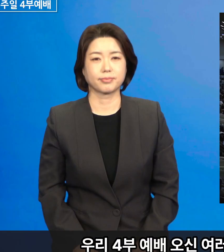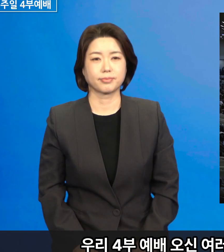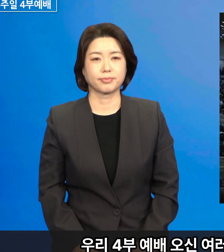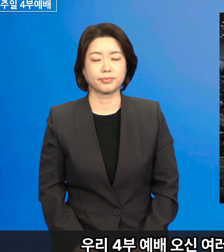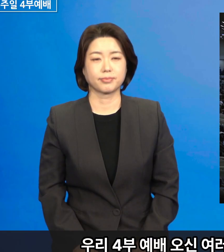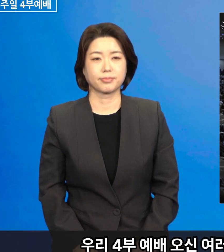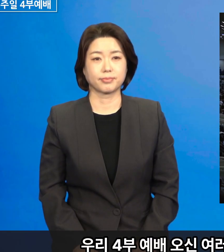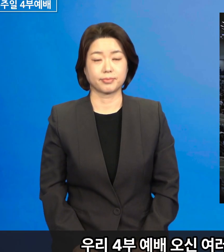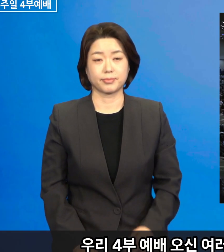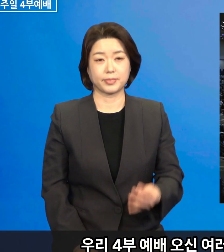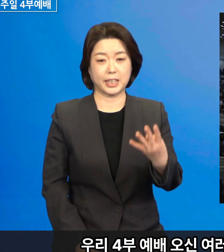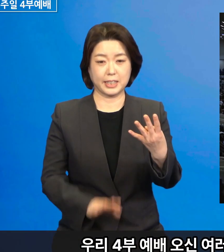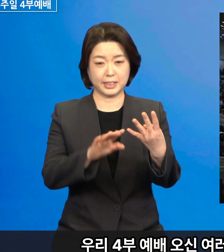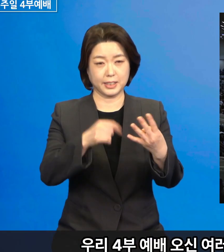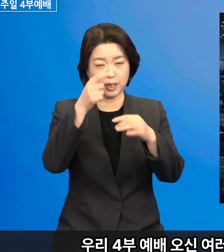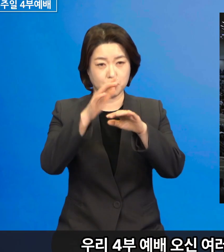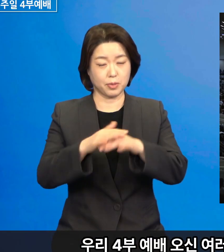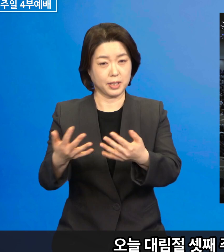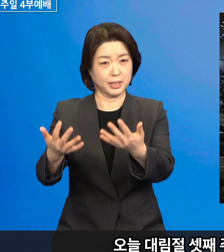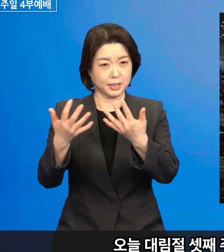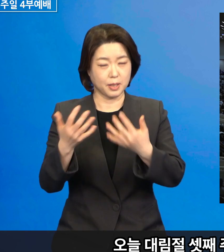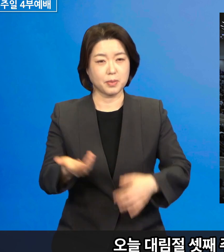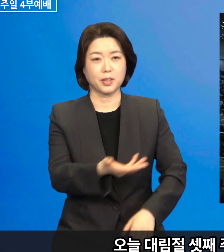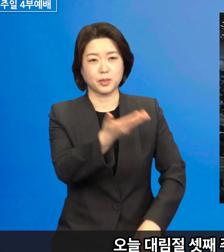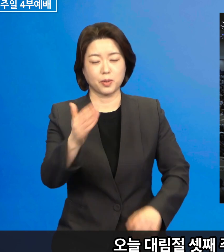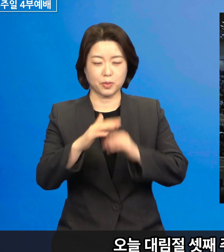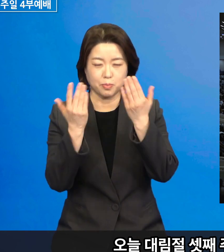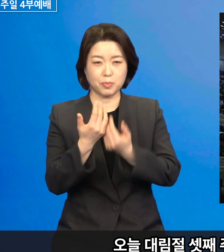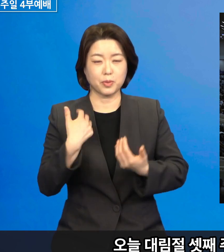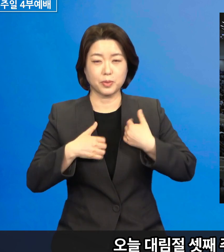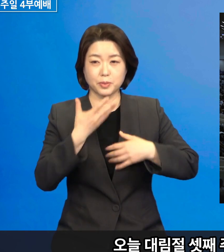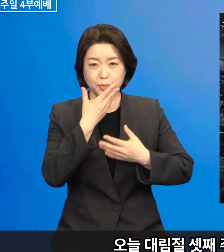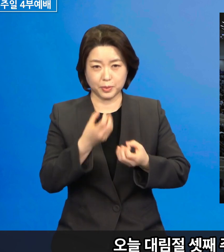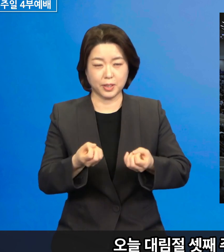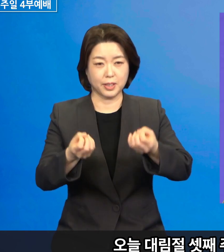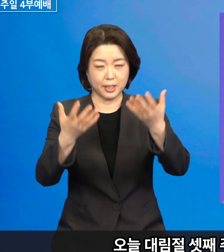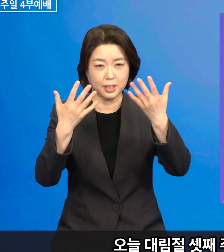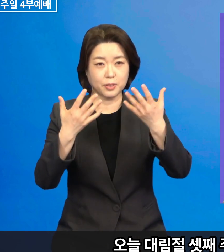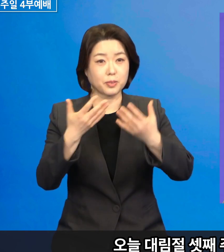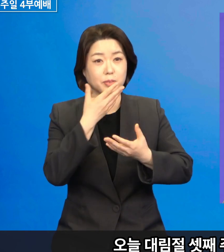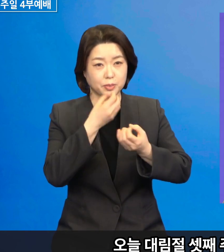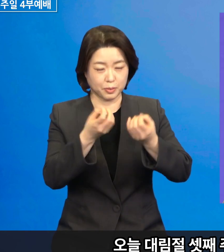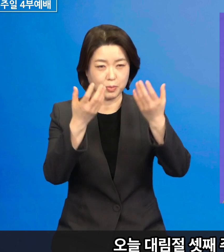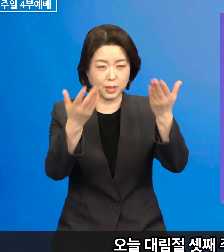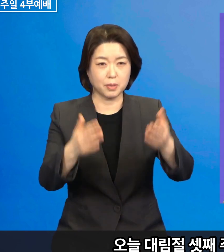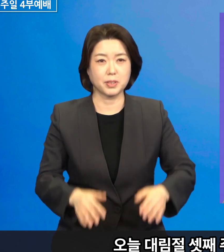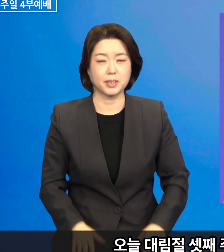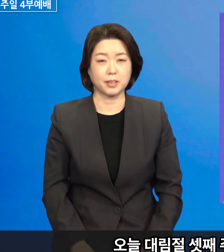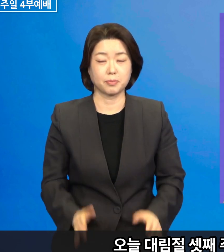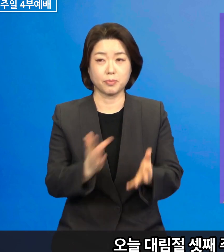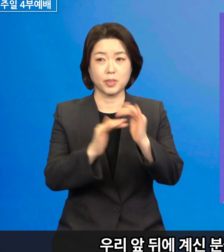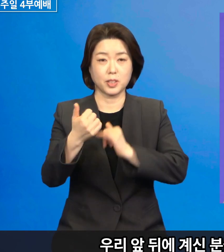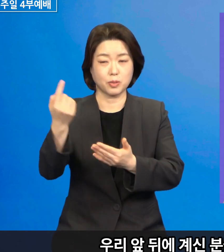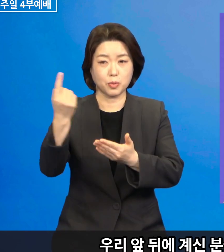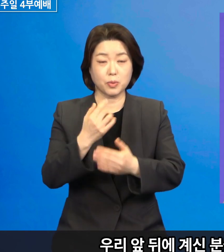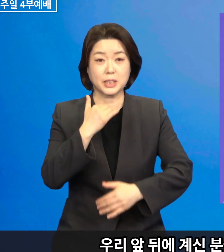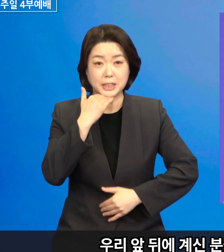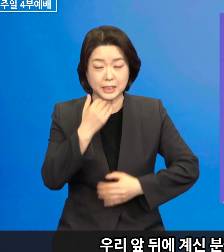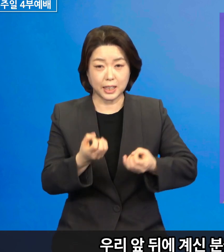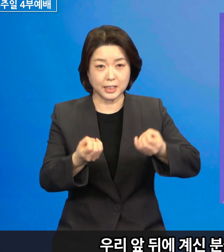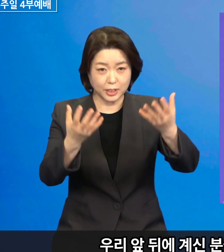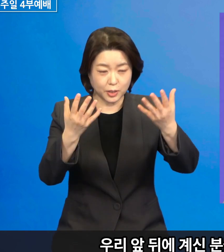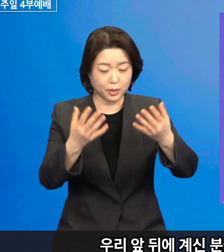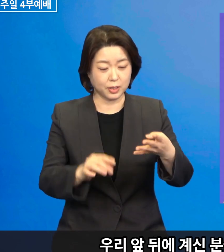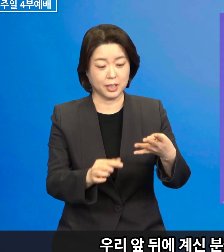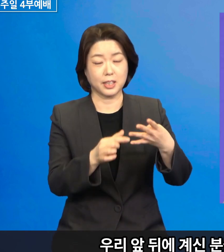네, 우리 사부 예배 오신 여러분들 환영하고 축복합니다. 오늘 대림절 셋째 주가 주제가 기쁨인데요. 우리